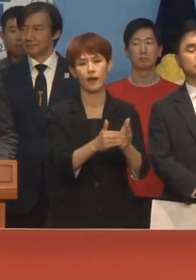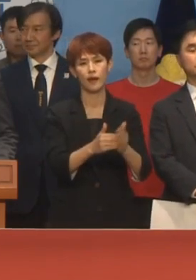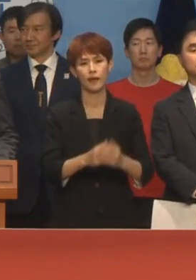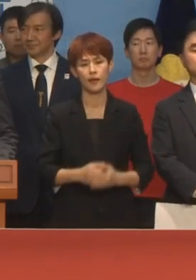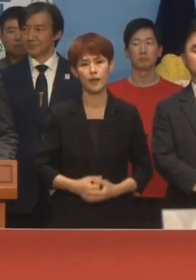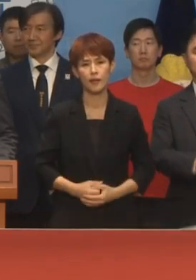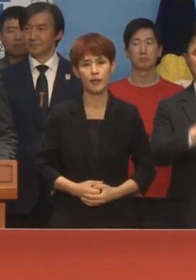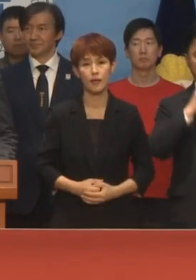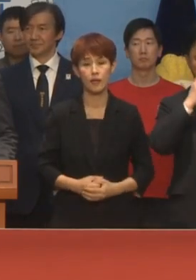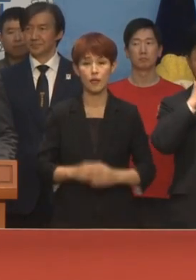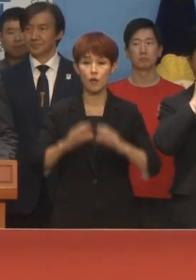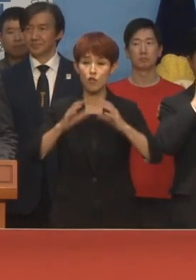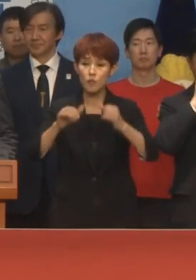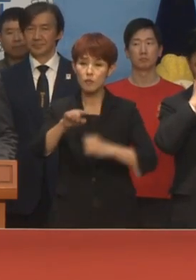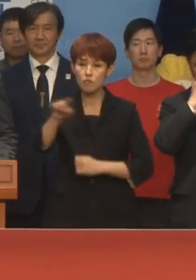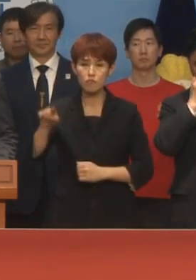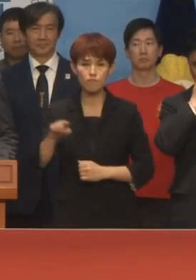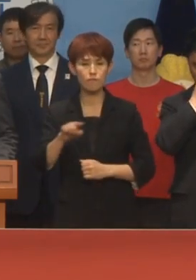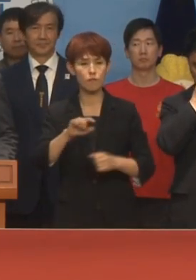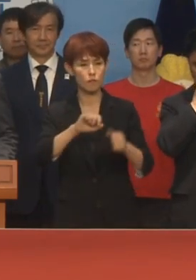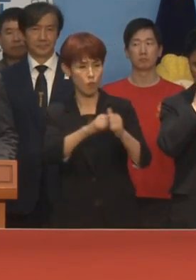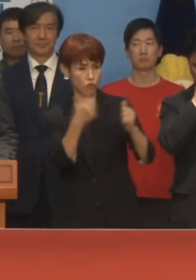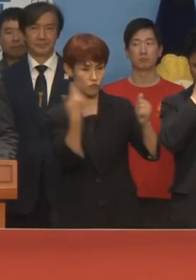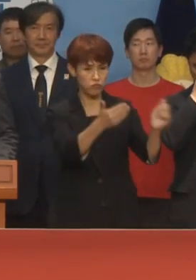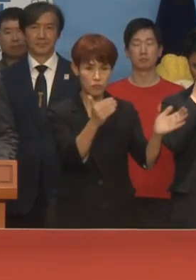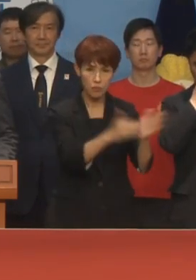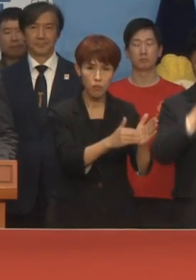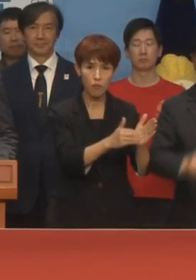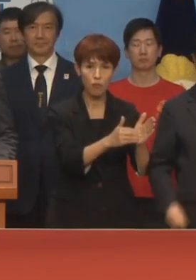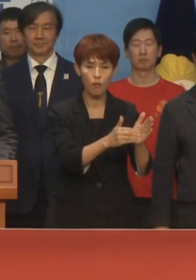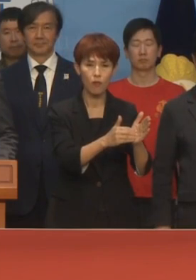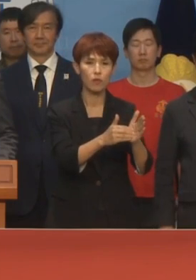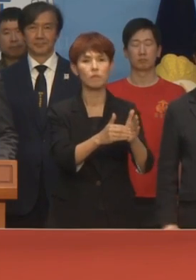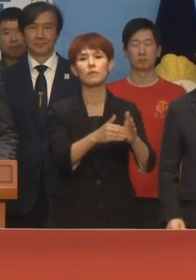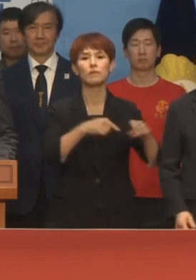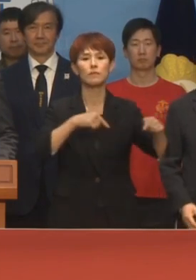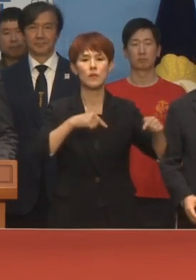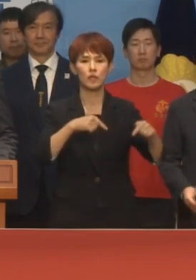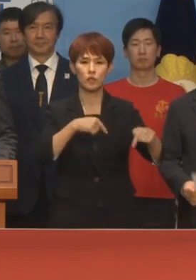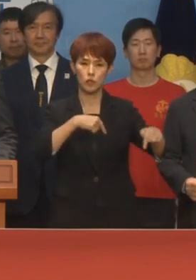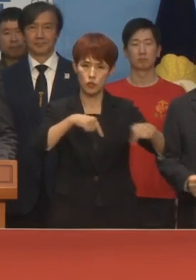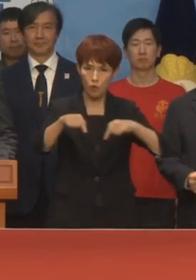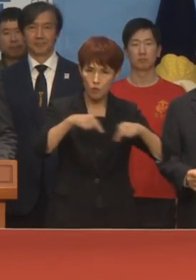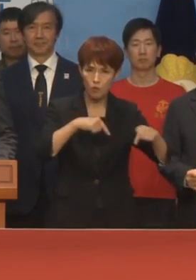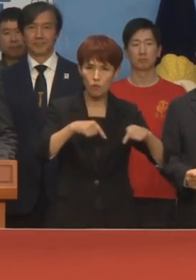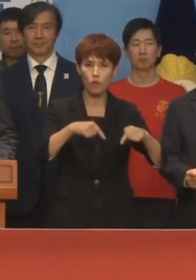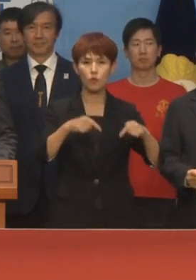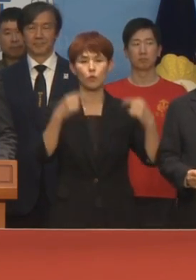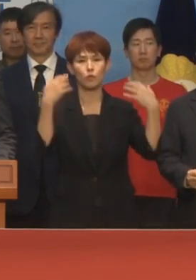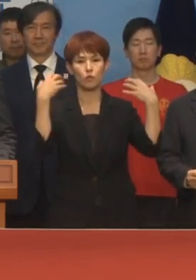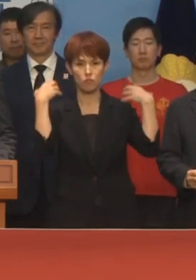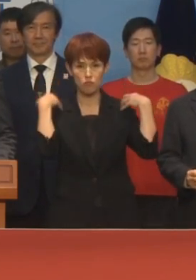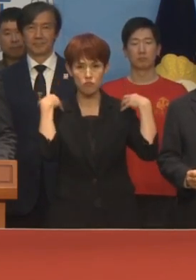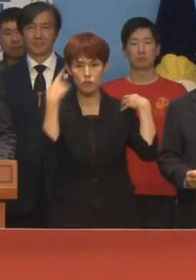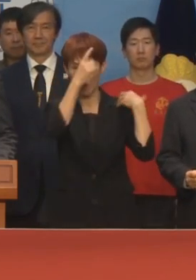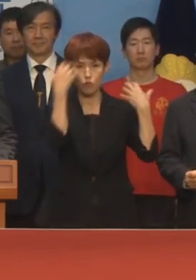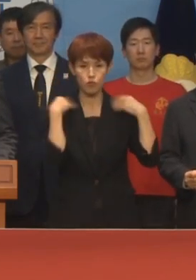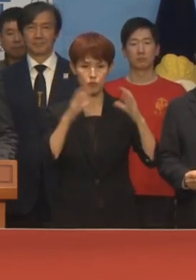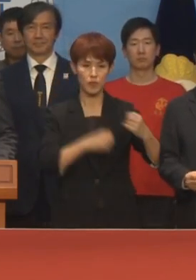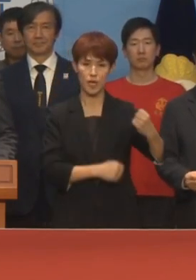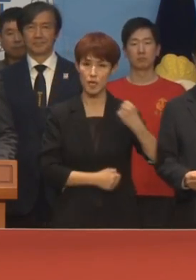그렇다면 국민들이 이렇게 심판을 했다면 정권과 그리고 정부와 그리고